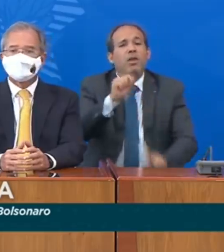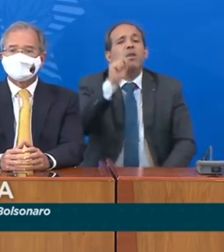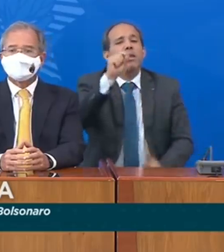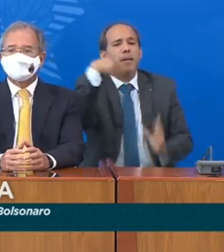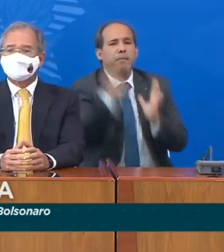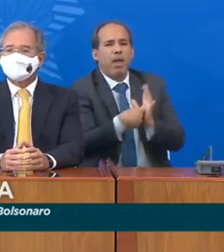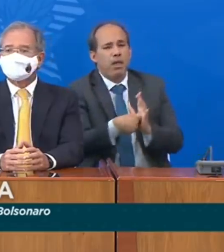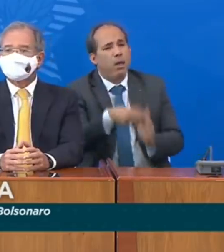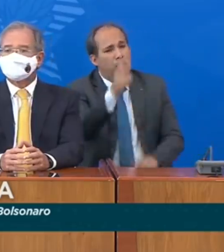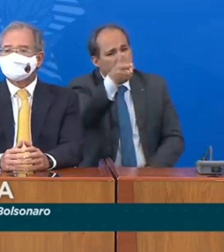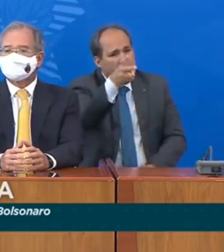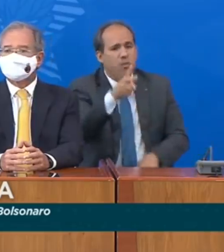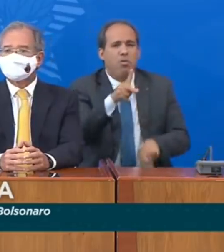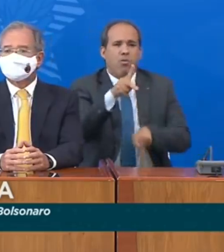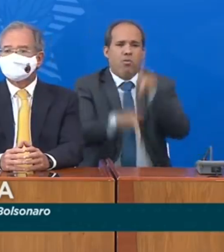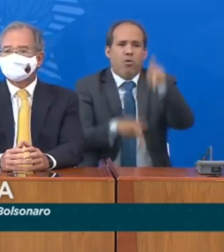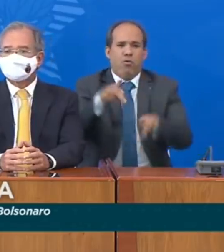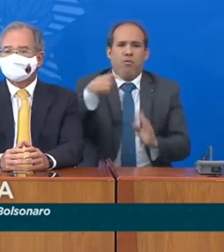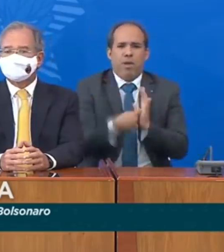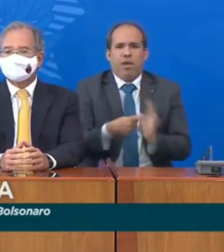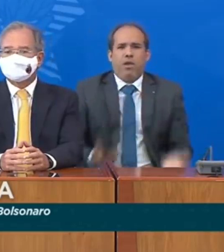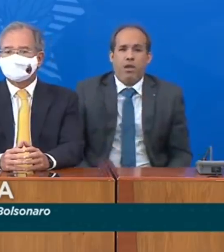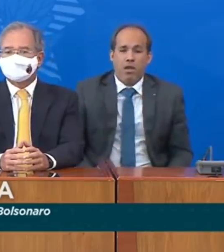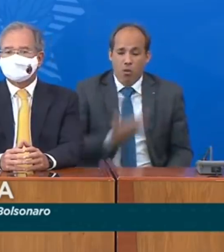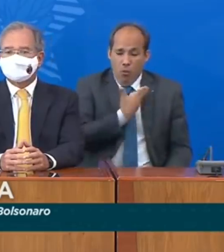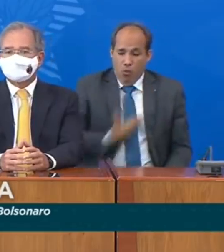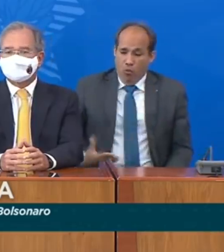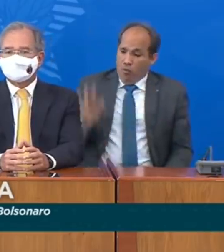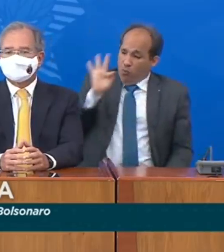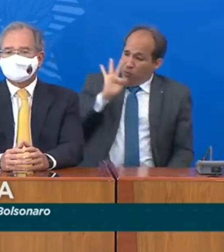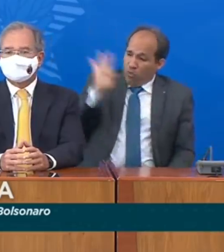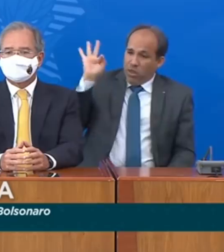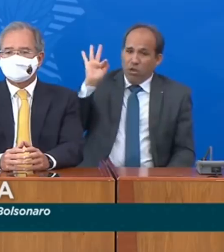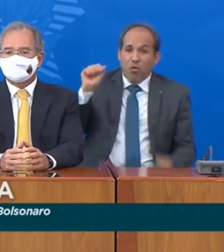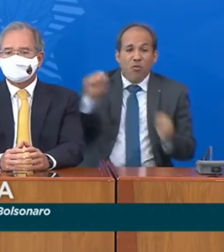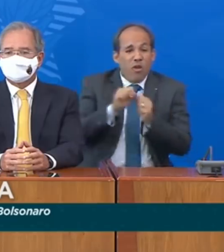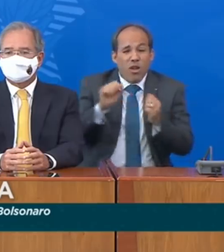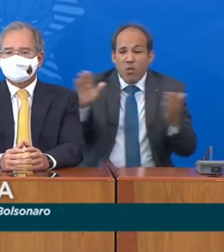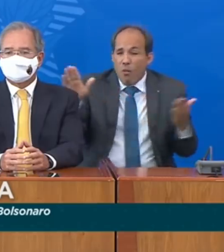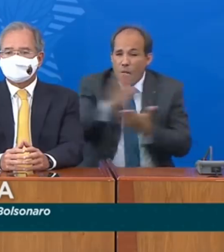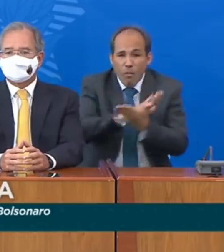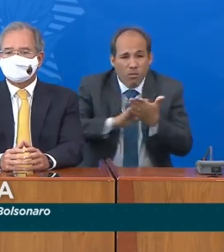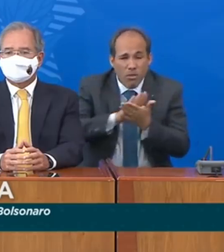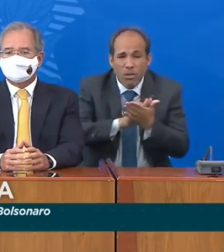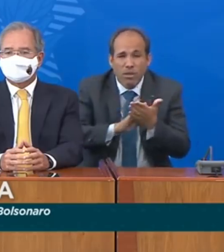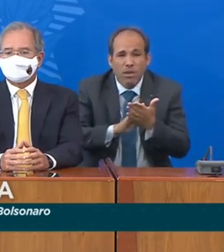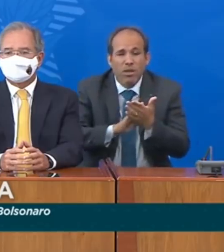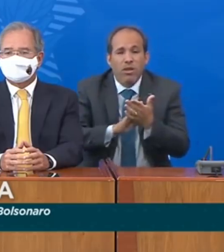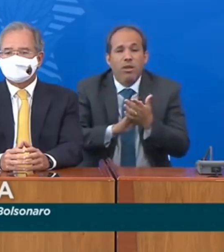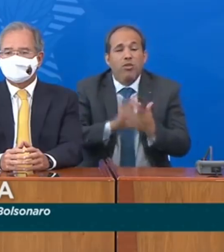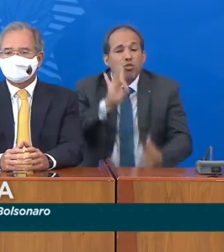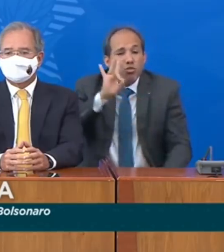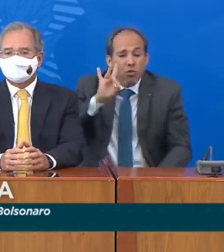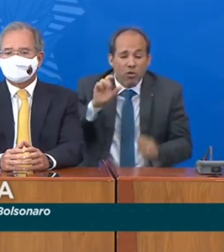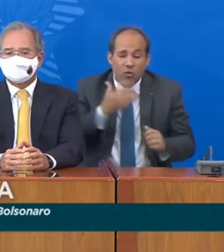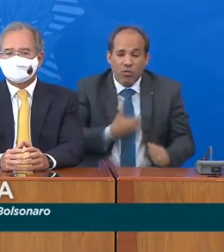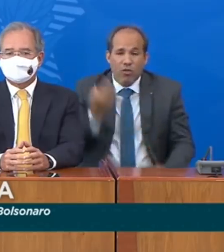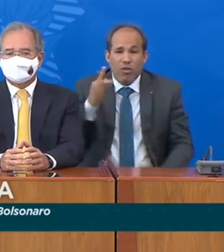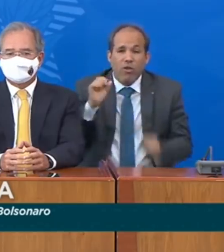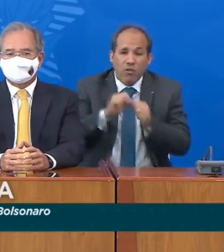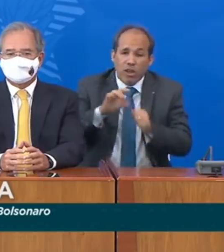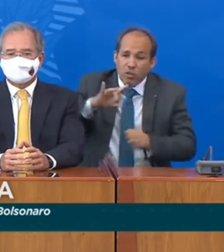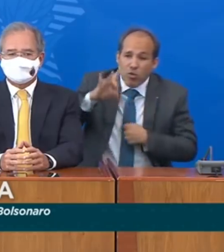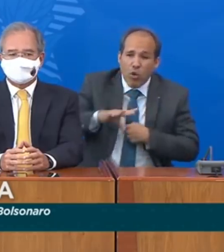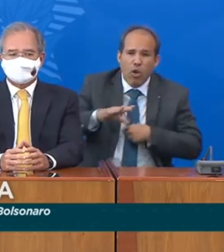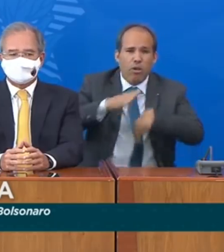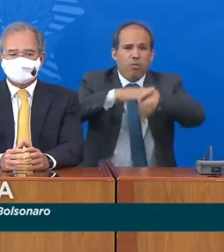conta é a população. O governo brasileiro nada faz além do que aquilo que pode tirar